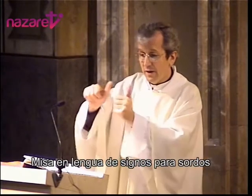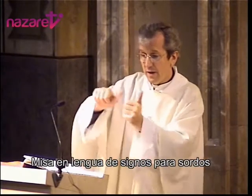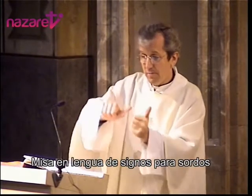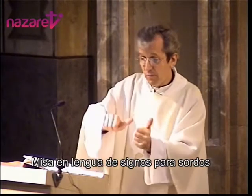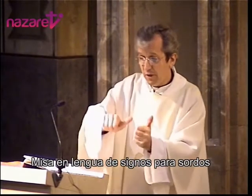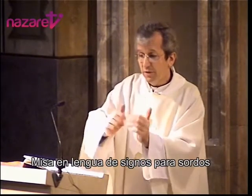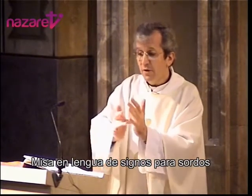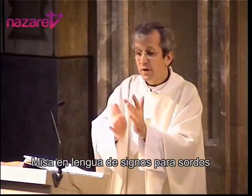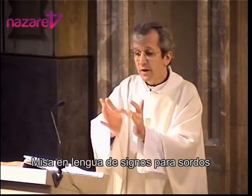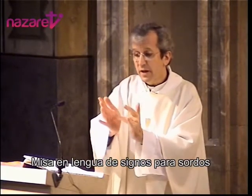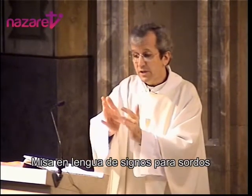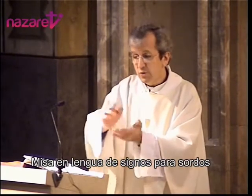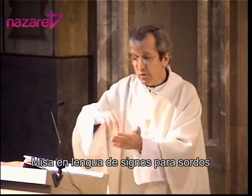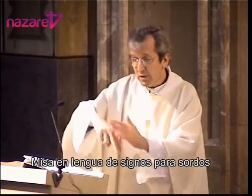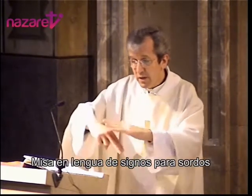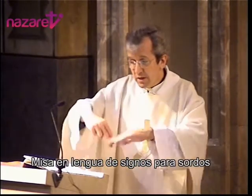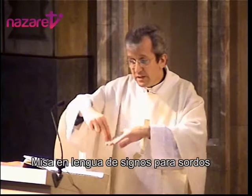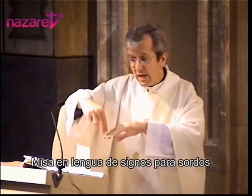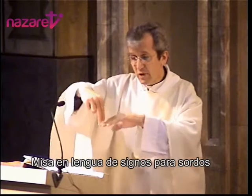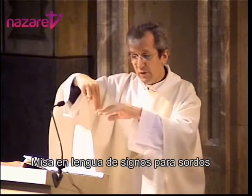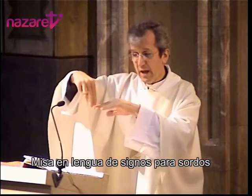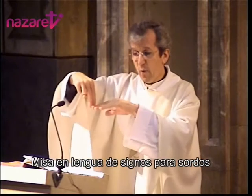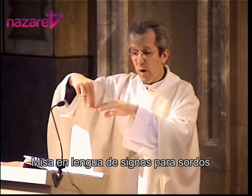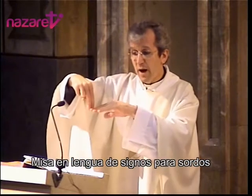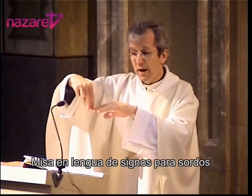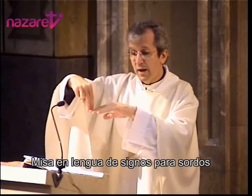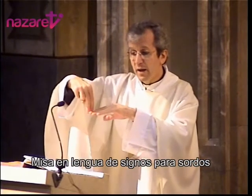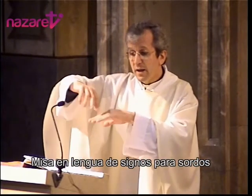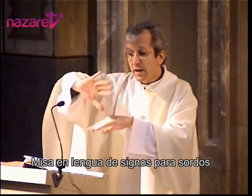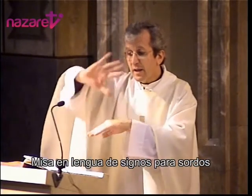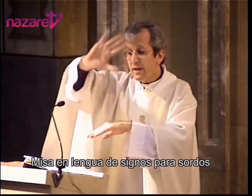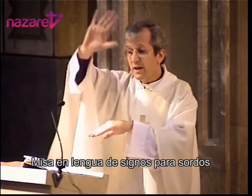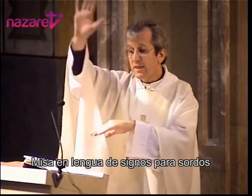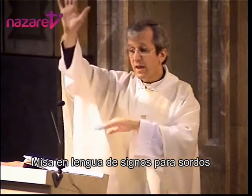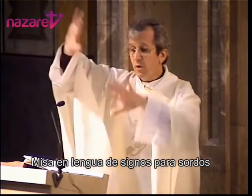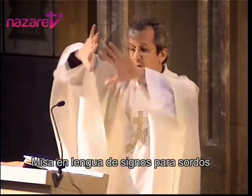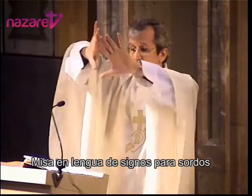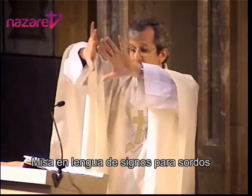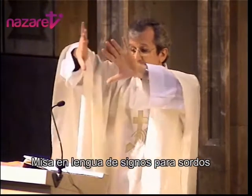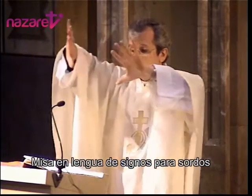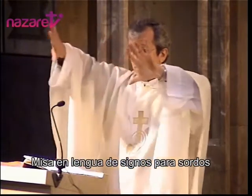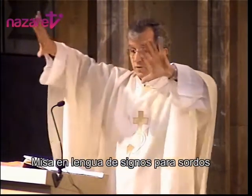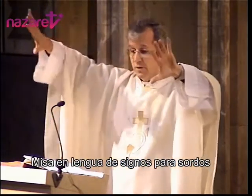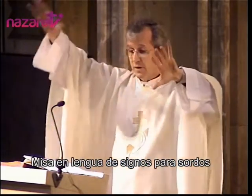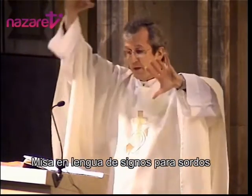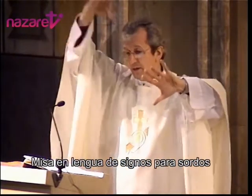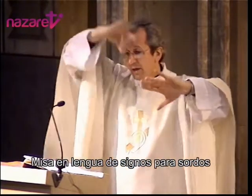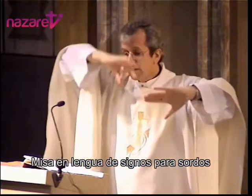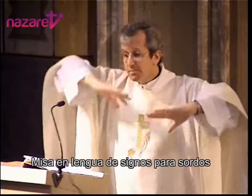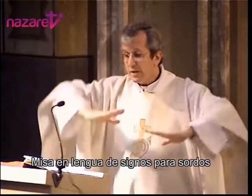el bautizo, Jesús salió del agua y el cielo se abrió y el Espíritu